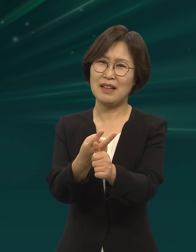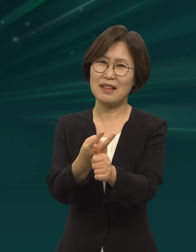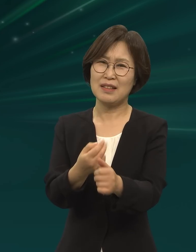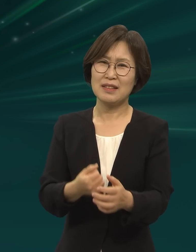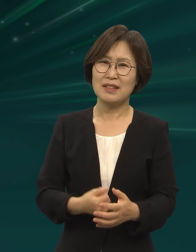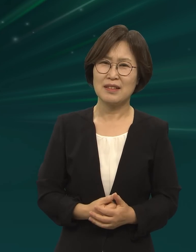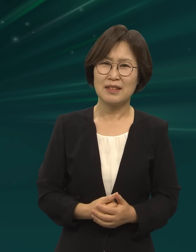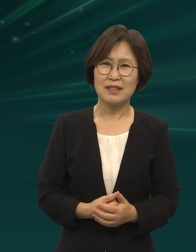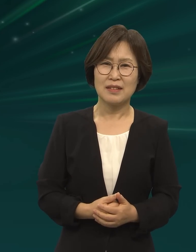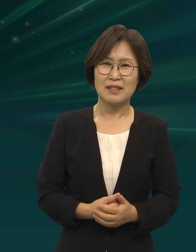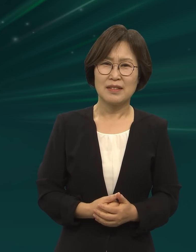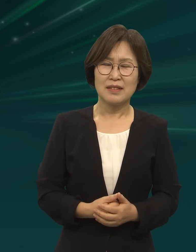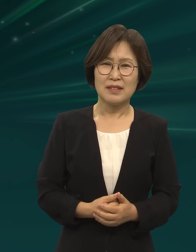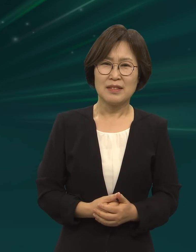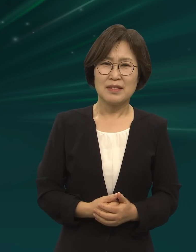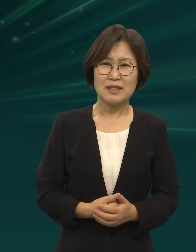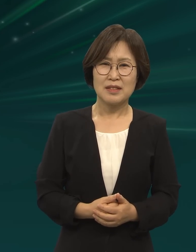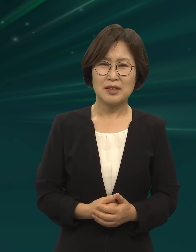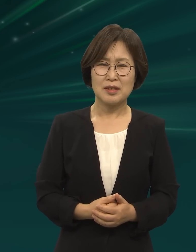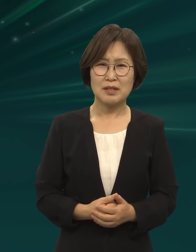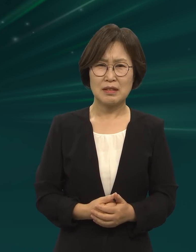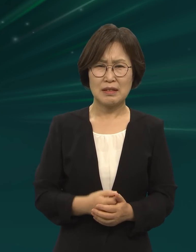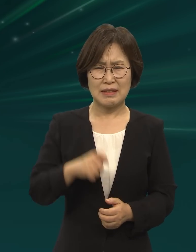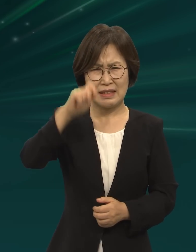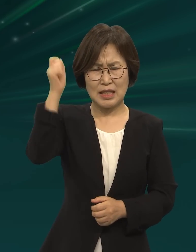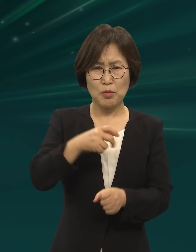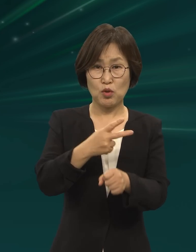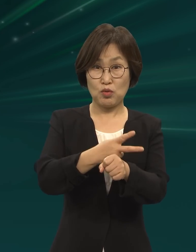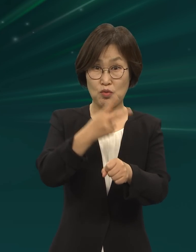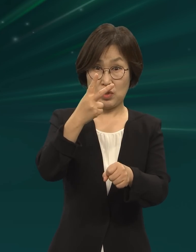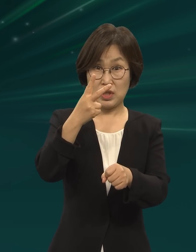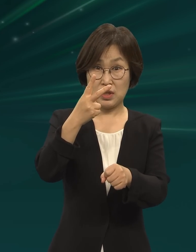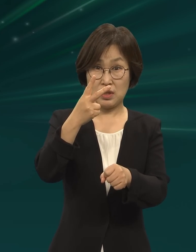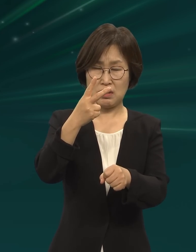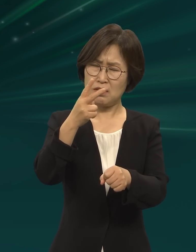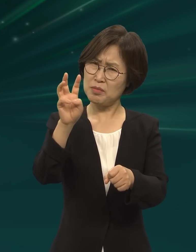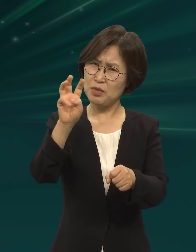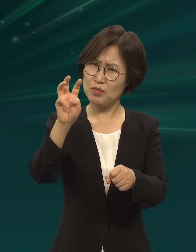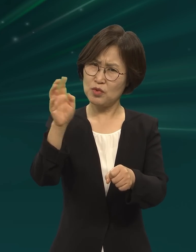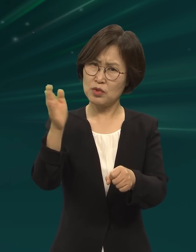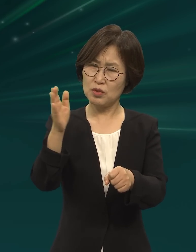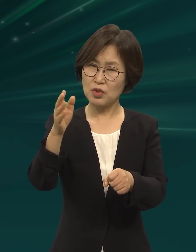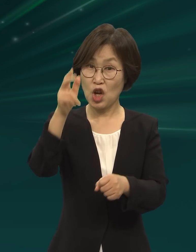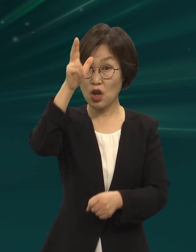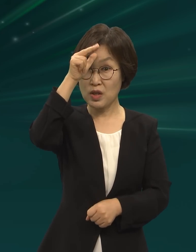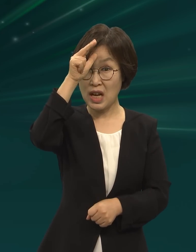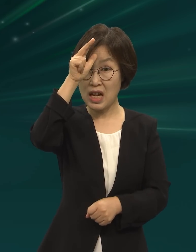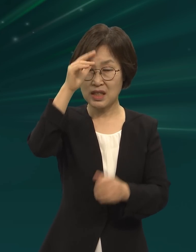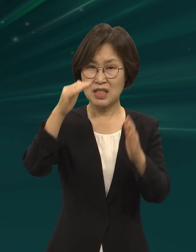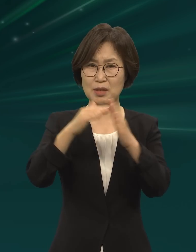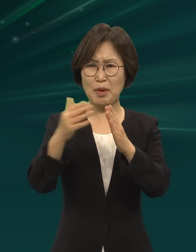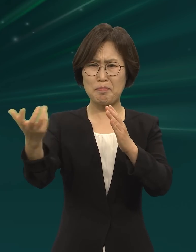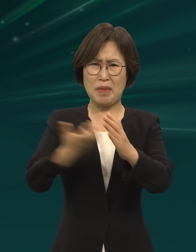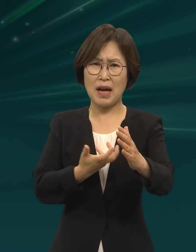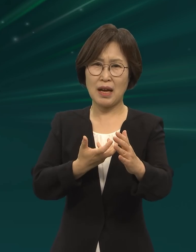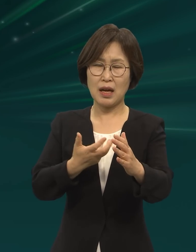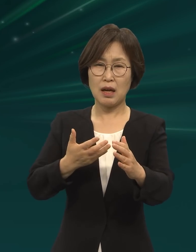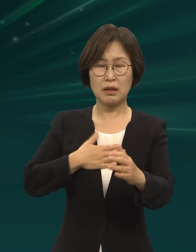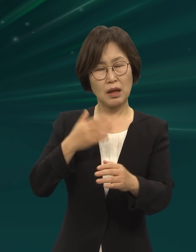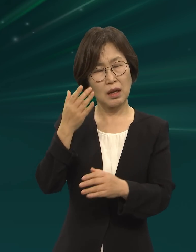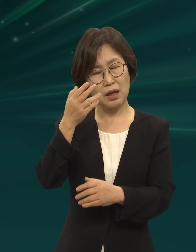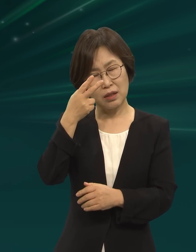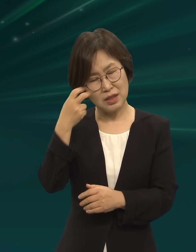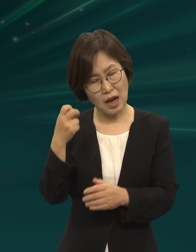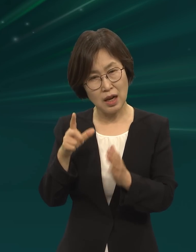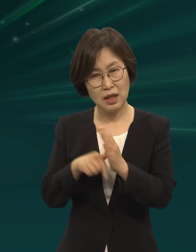말했습니다. 그래서 새벽 2시에 되어 2시 반쯤에 경찰들이 와서 제가 자고